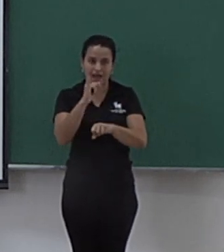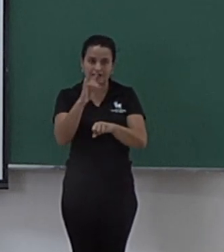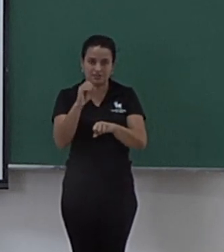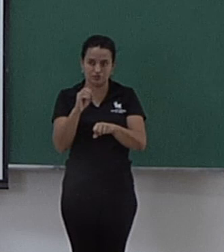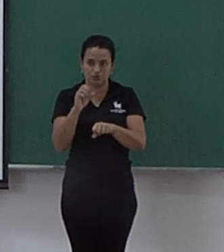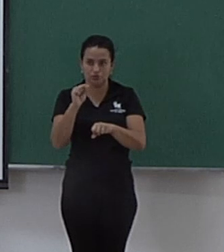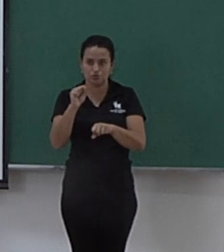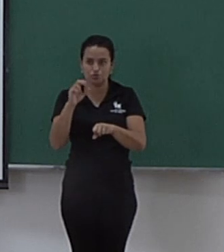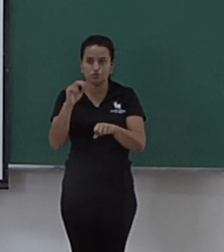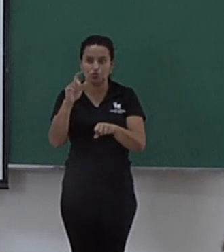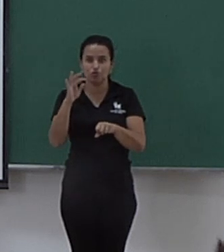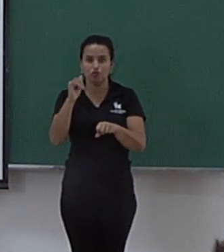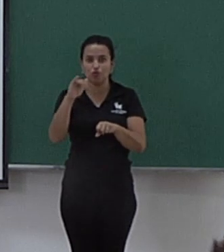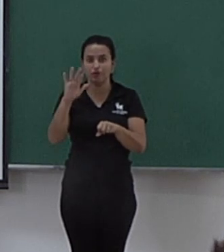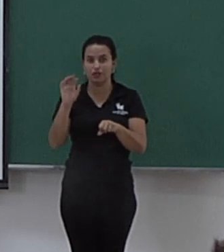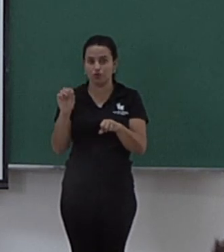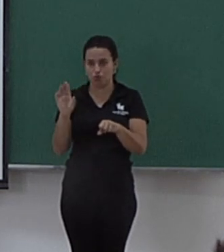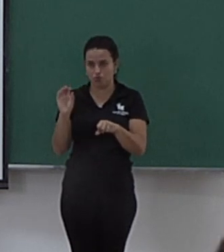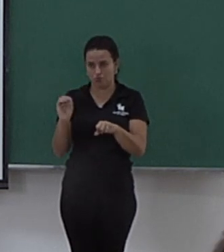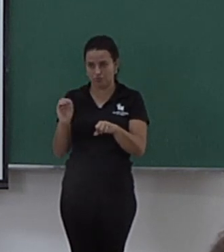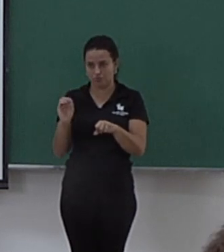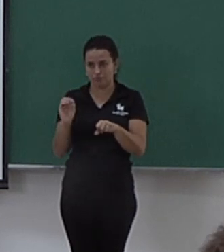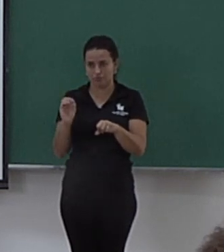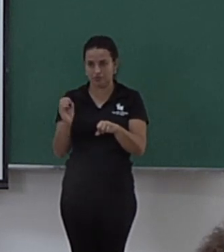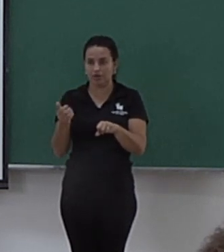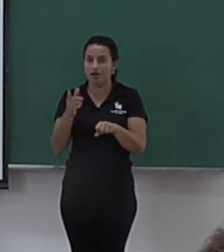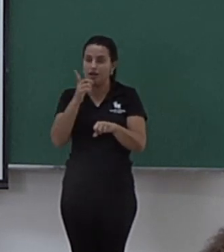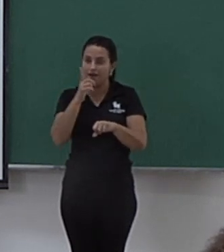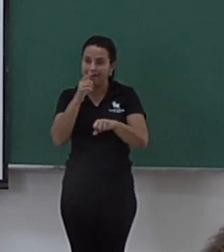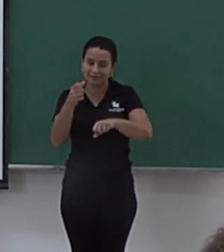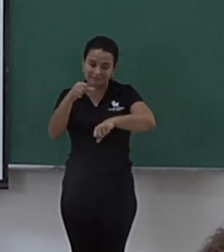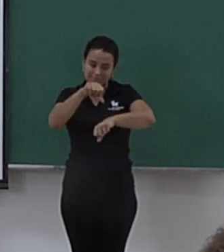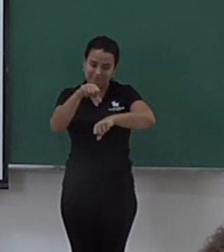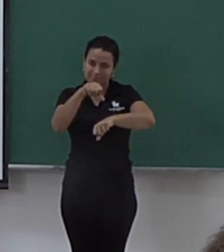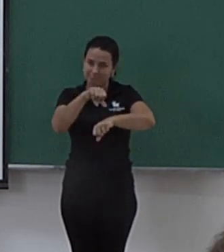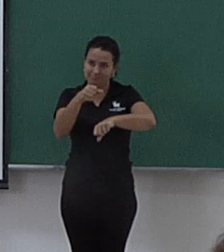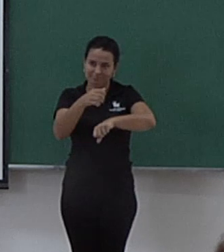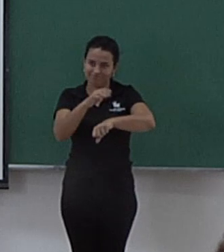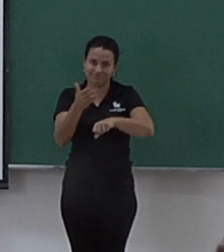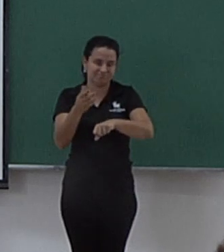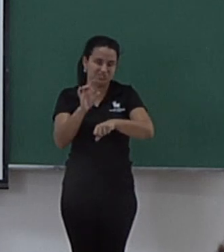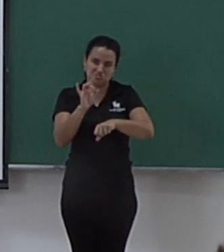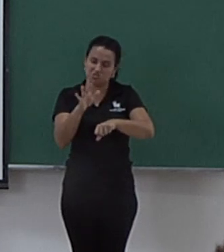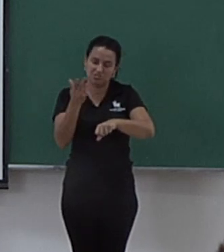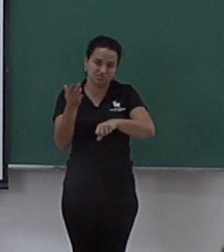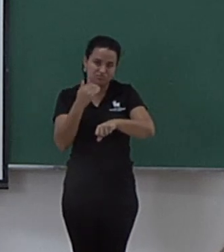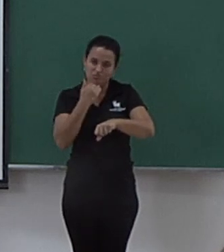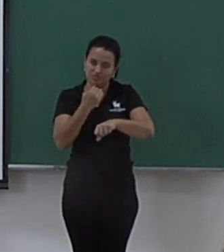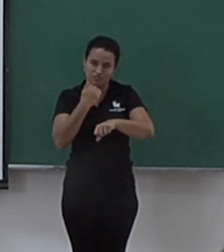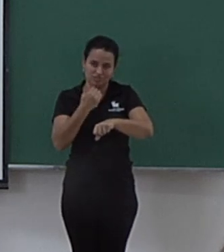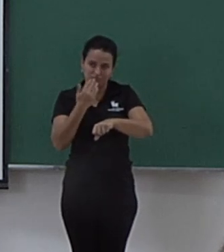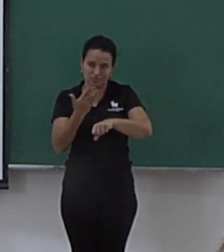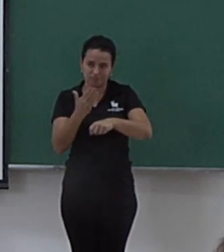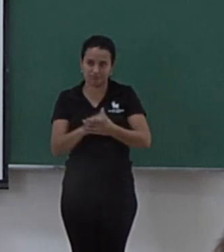deu olho. Sim. E eu passei água na época, mas não é o suficiente. Né? Não foi o suficiente. Então, a